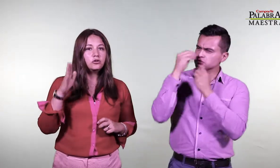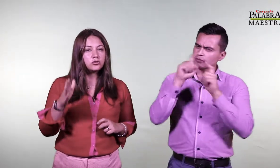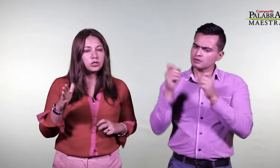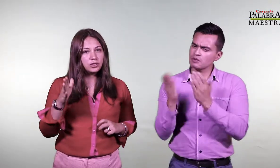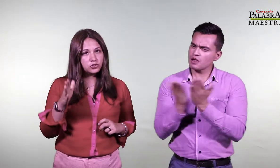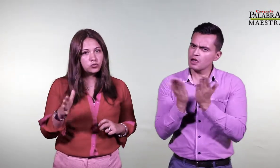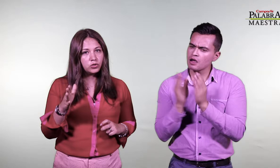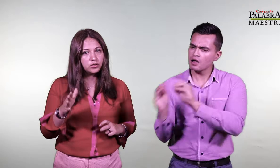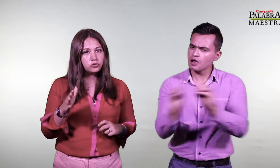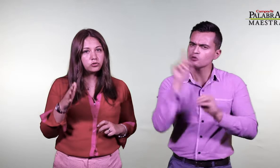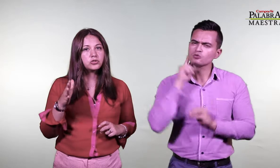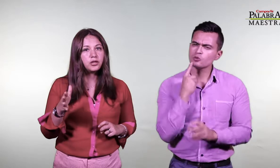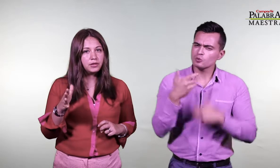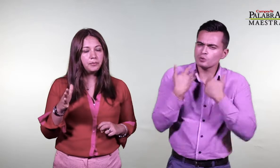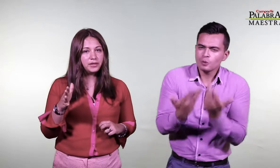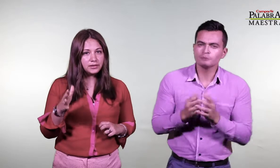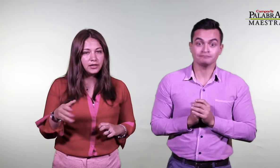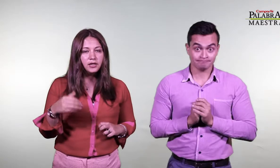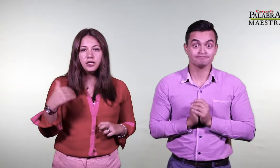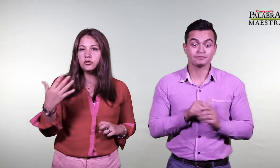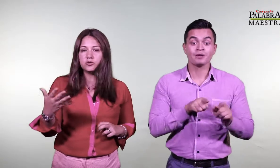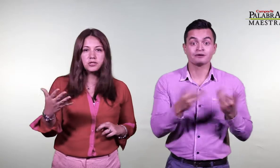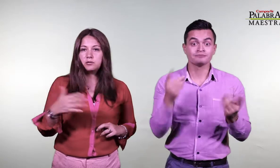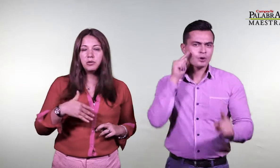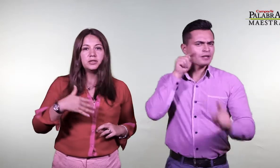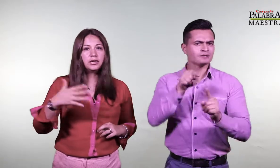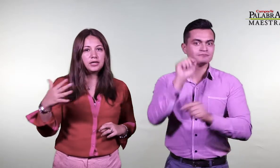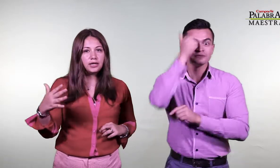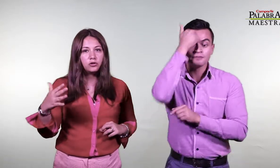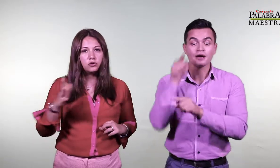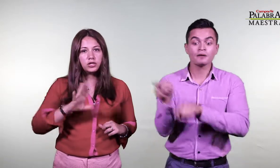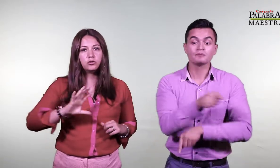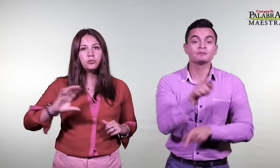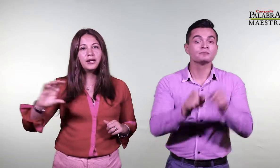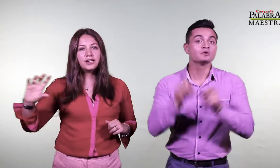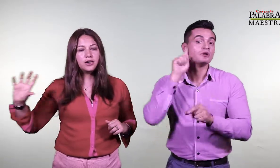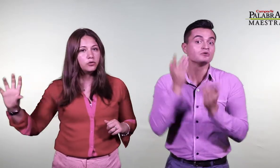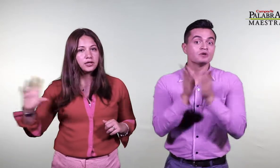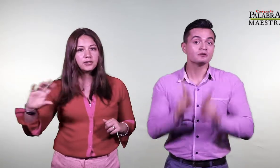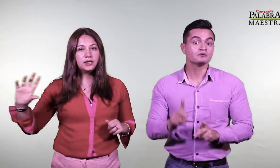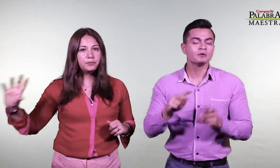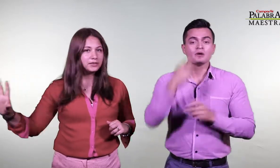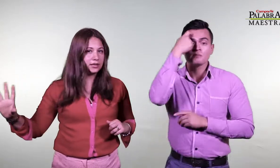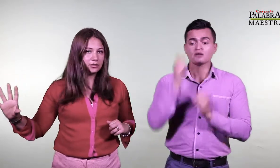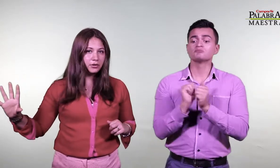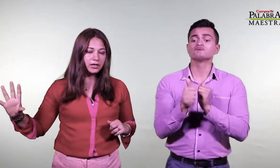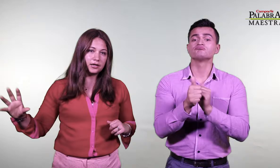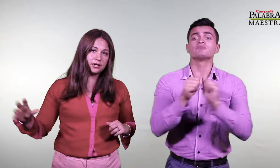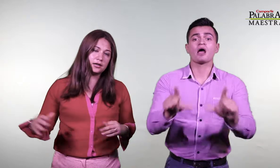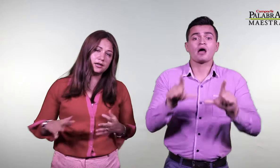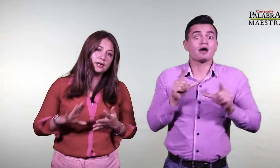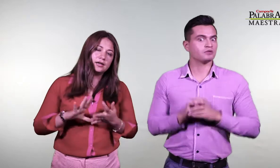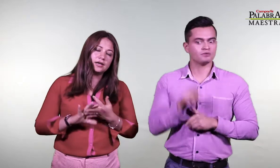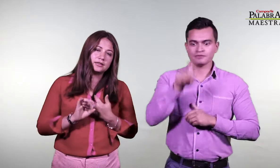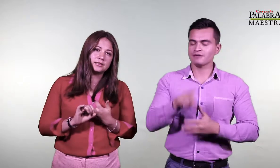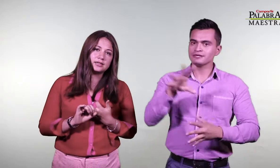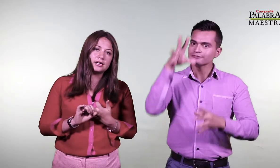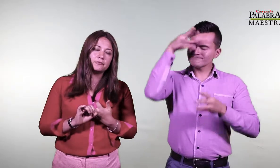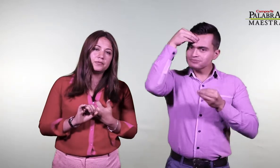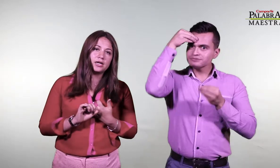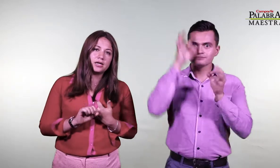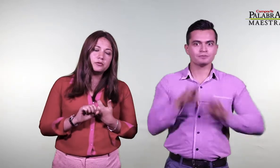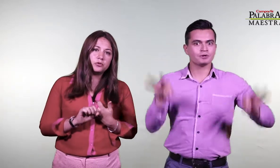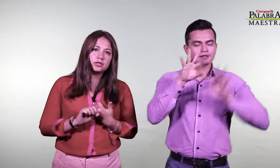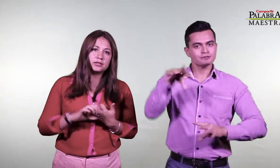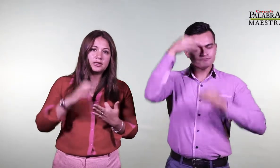es los estudiantes sordos deben aprender y no deben simplemente ir al colegio para graduarse y pasar de manera general. El